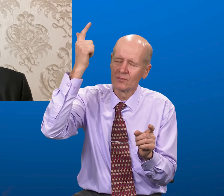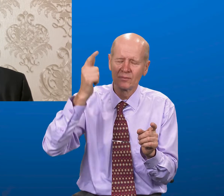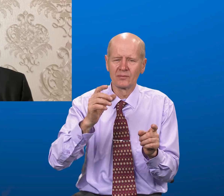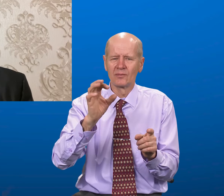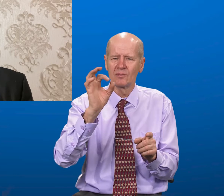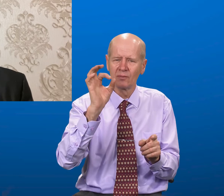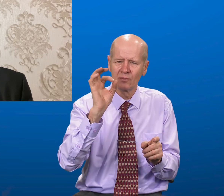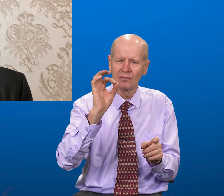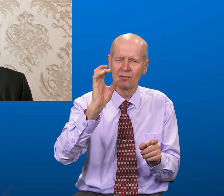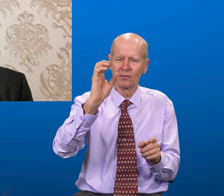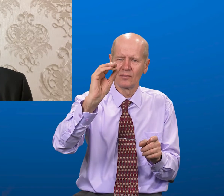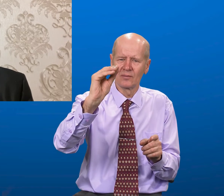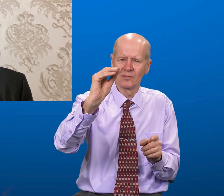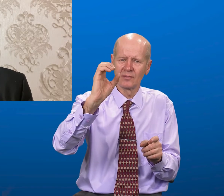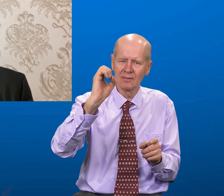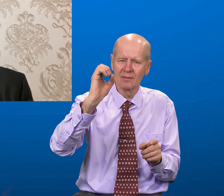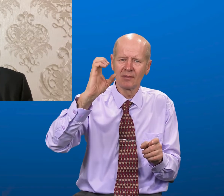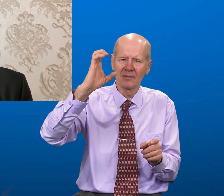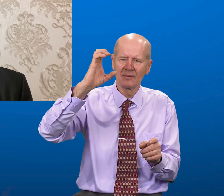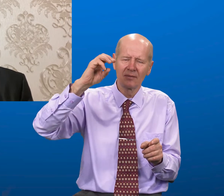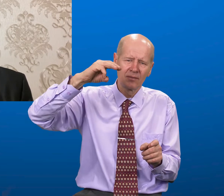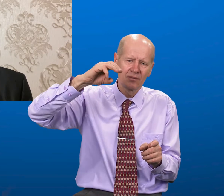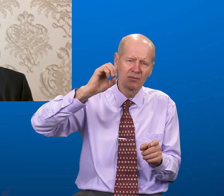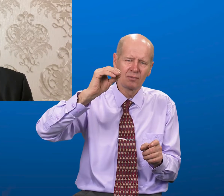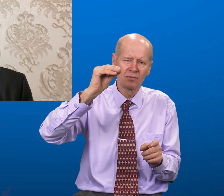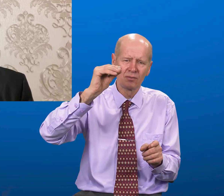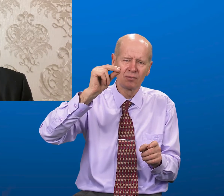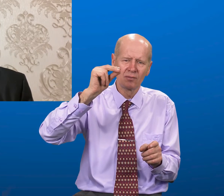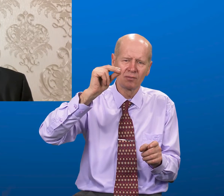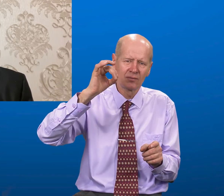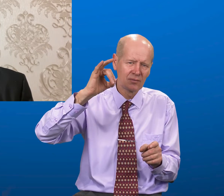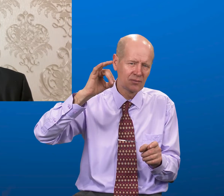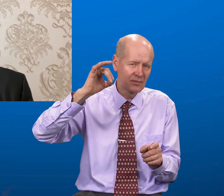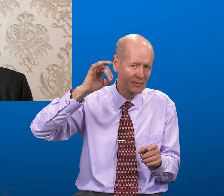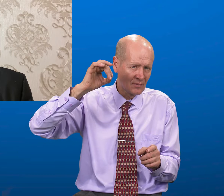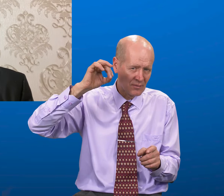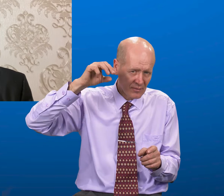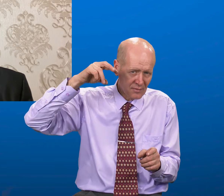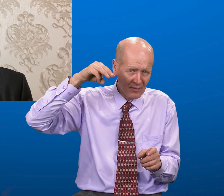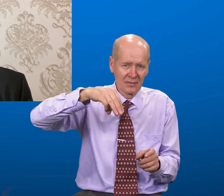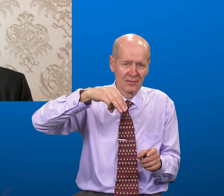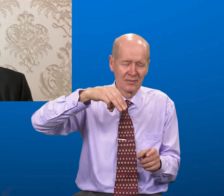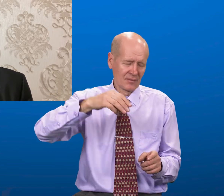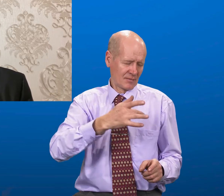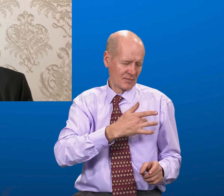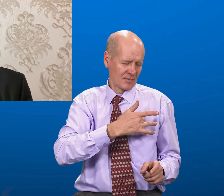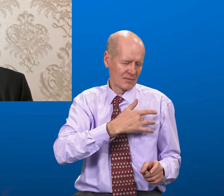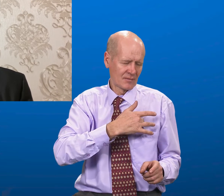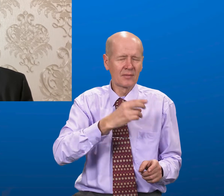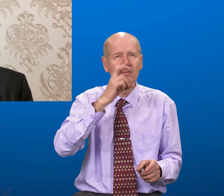как сын мой относился к нашей домашней собаке. Он